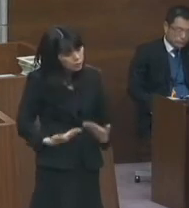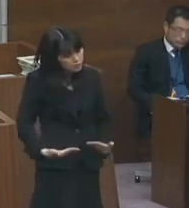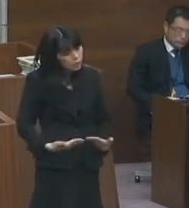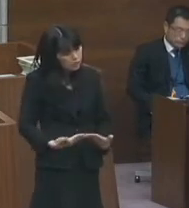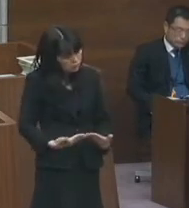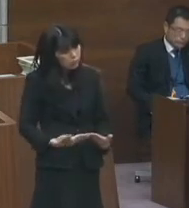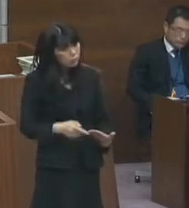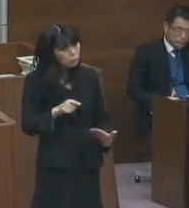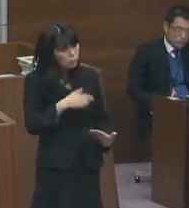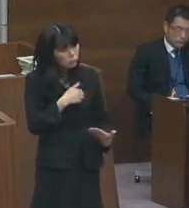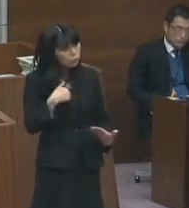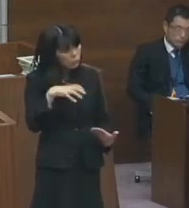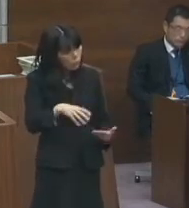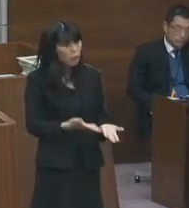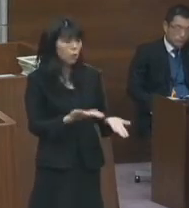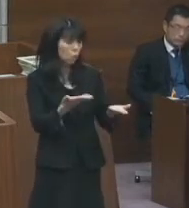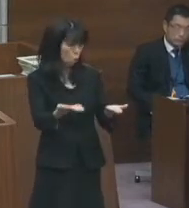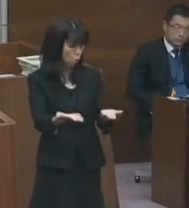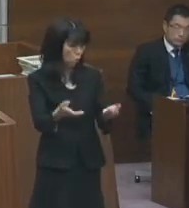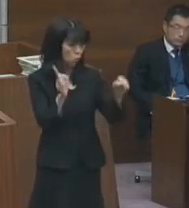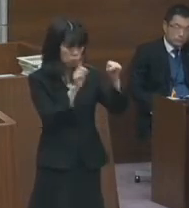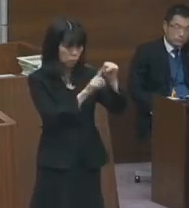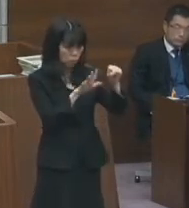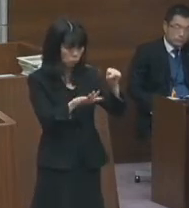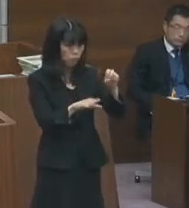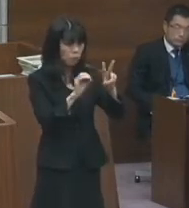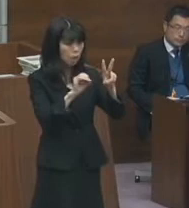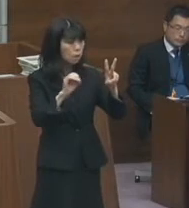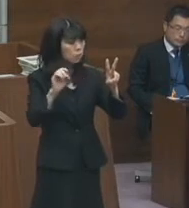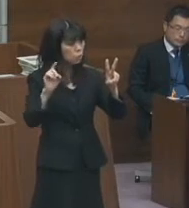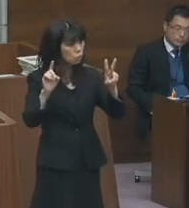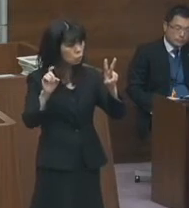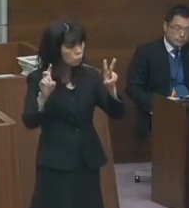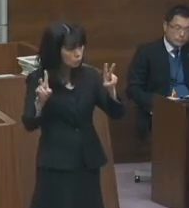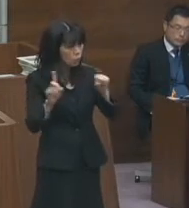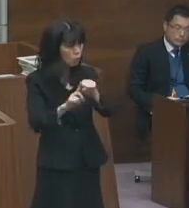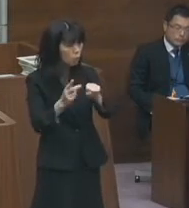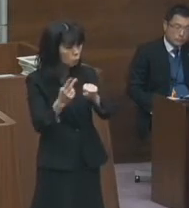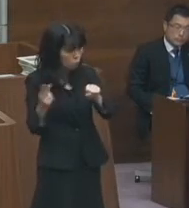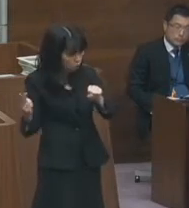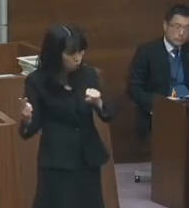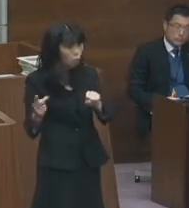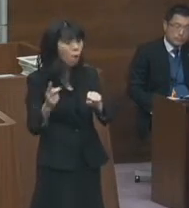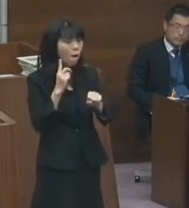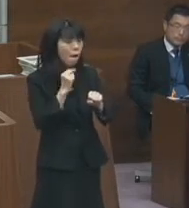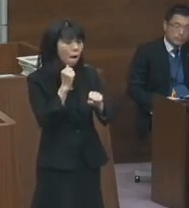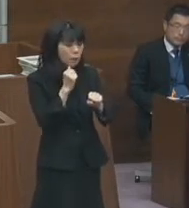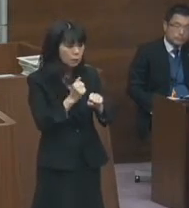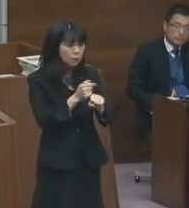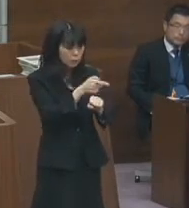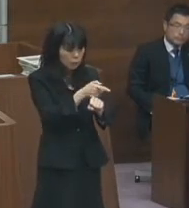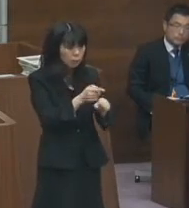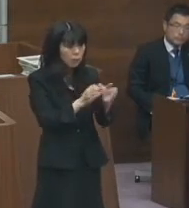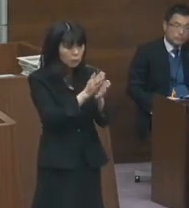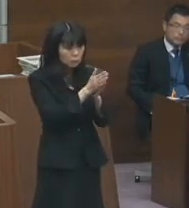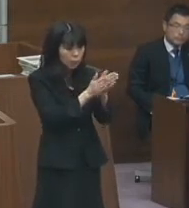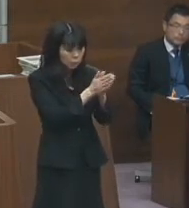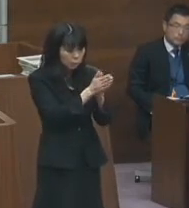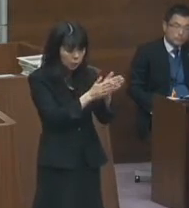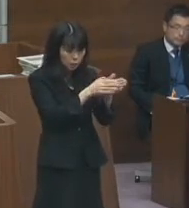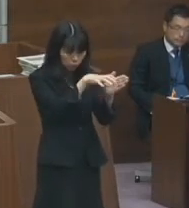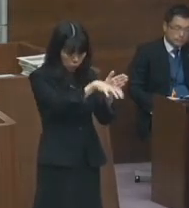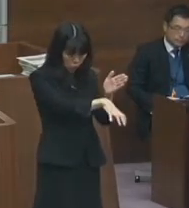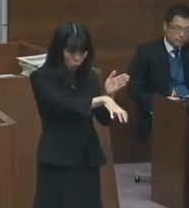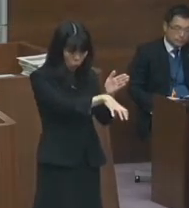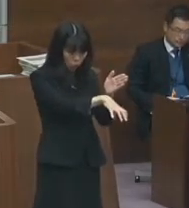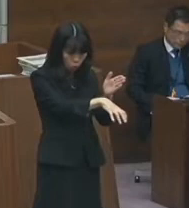えております。2020年度からの明石市西条 旅立ち農家への指定管理者制